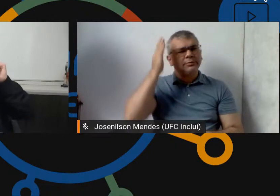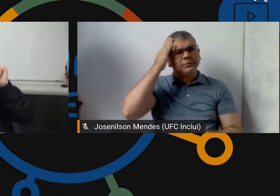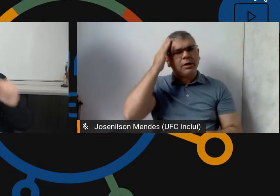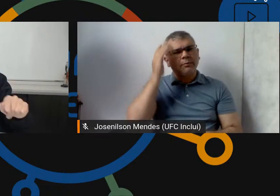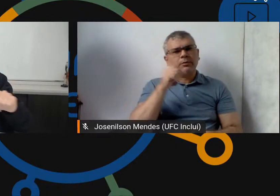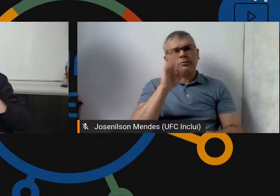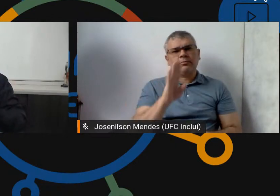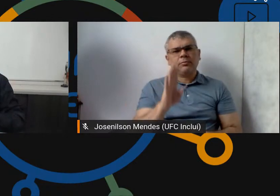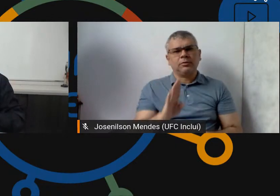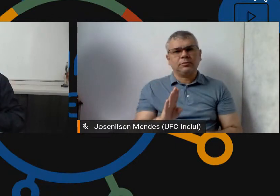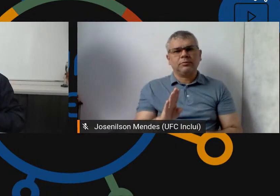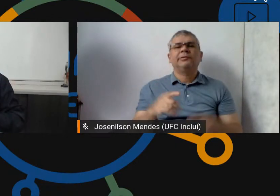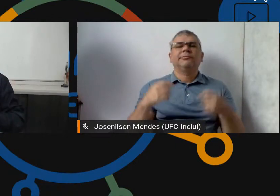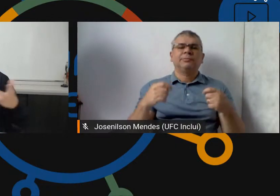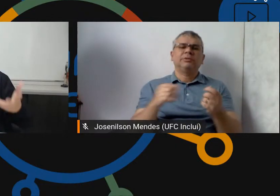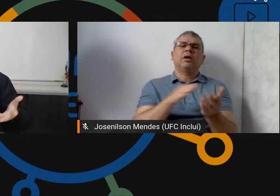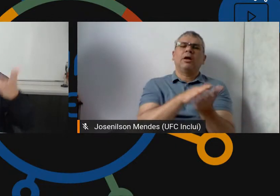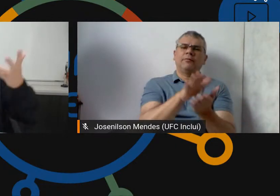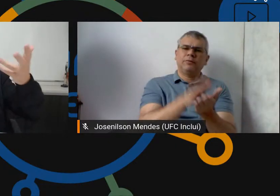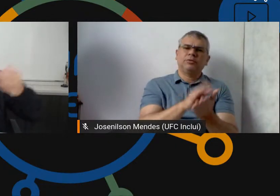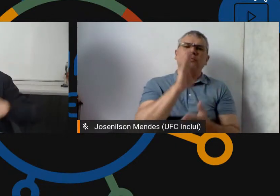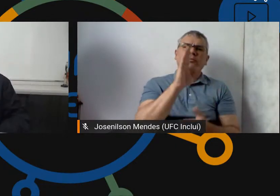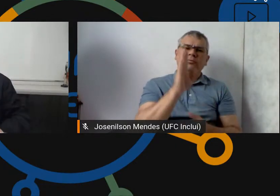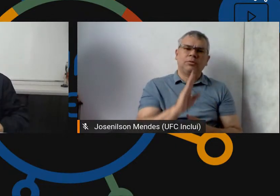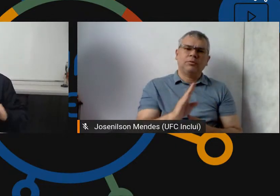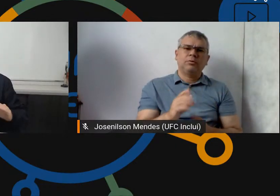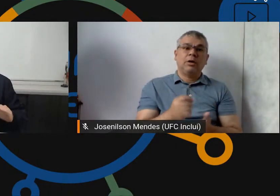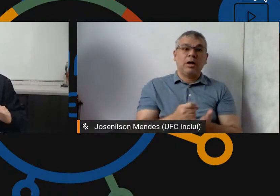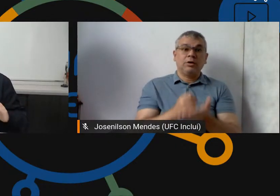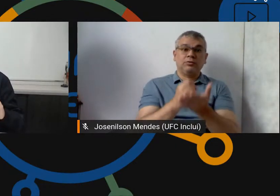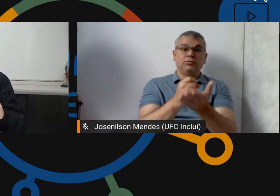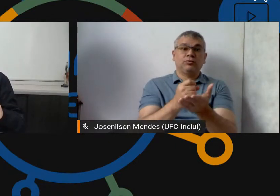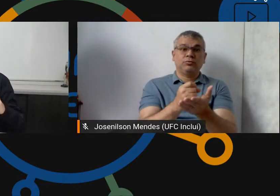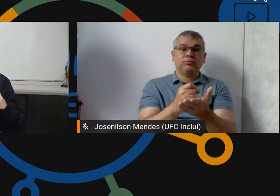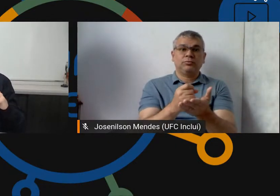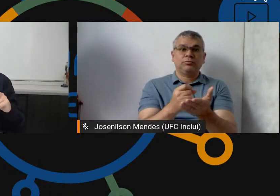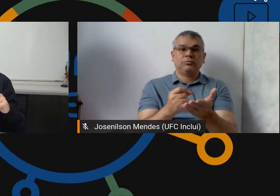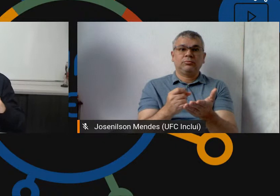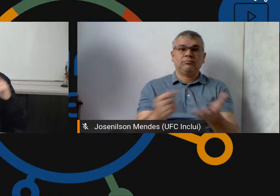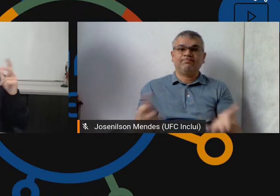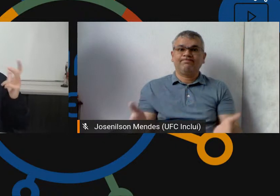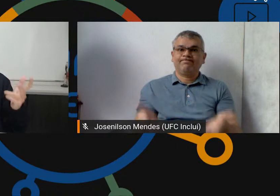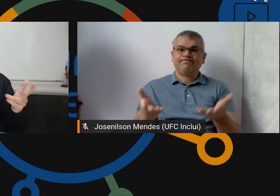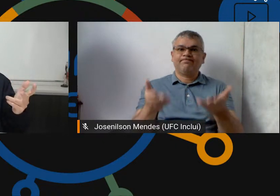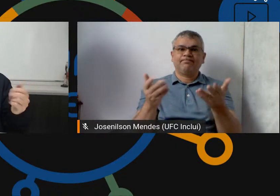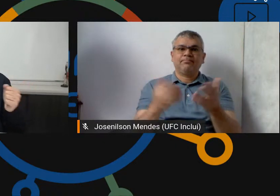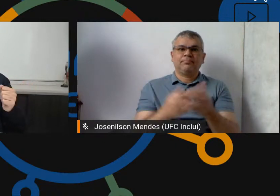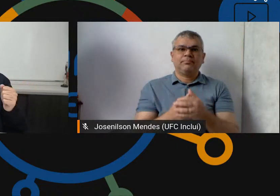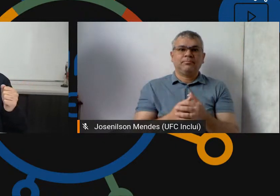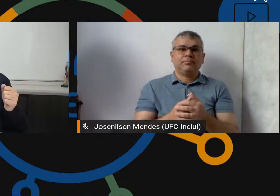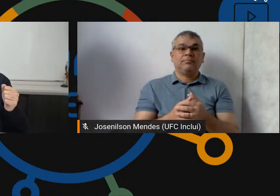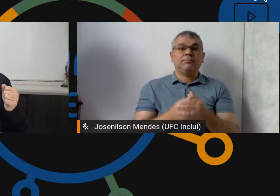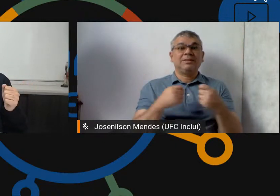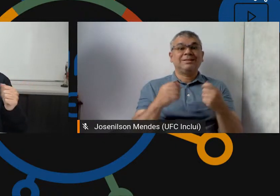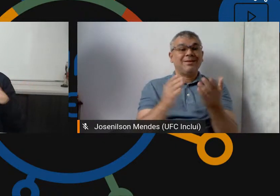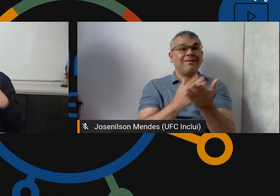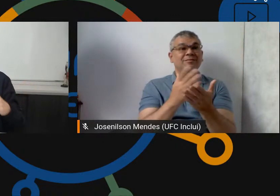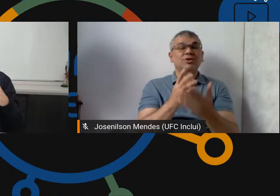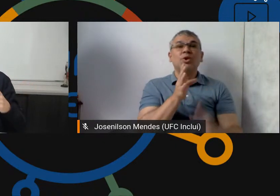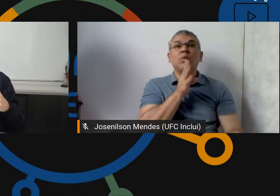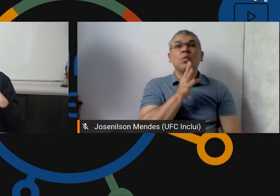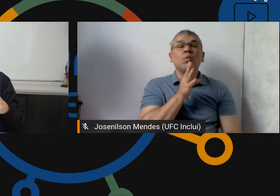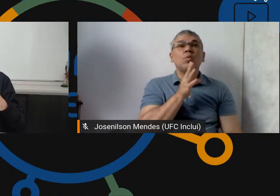têm que publicar nas revistas brasileiras para ajudá-las. Agora, quem está crescendo tem que publicar em revista conhecida,